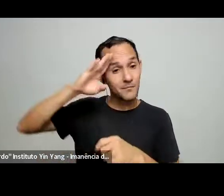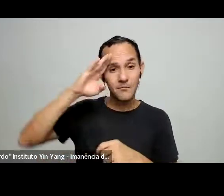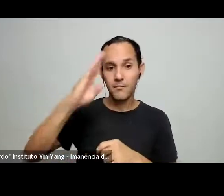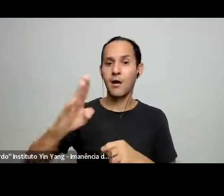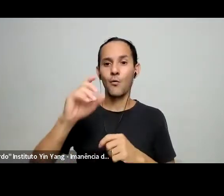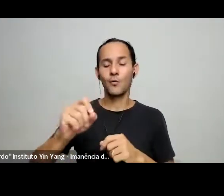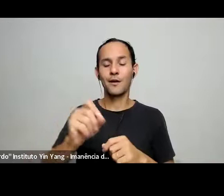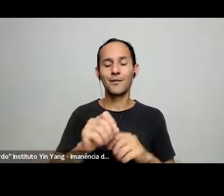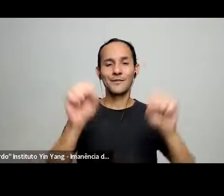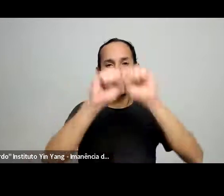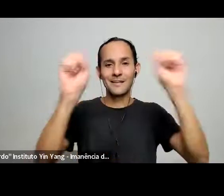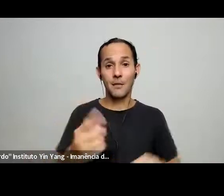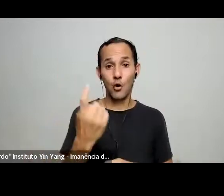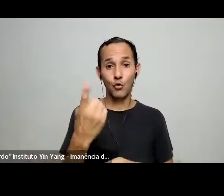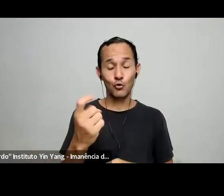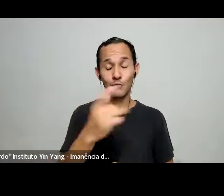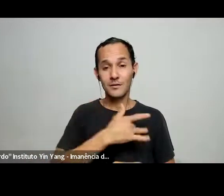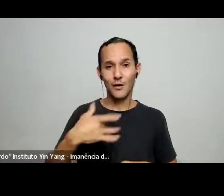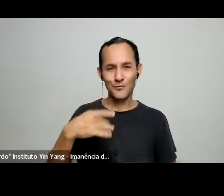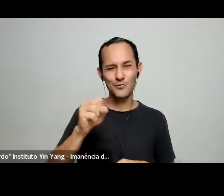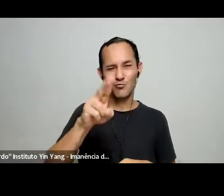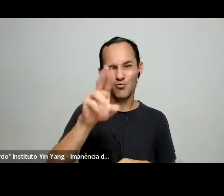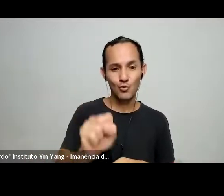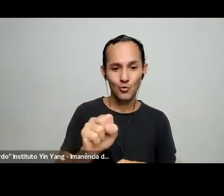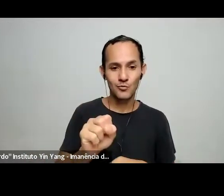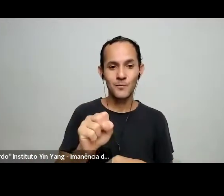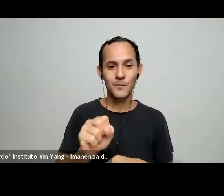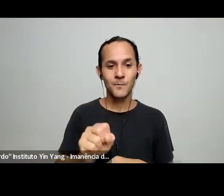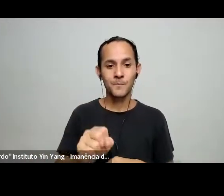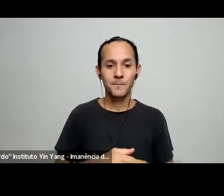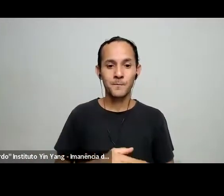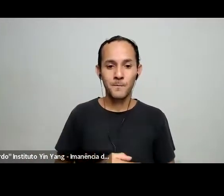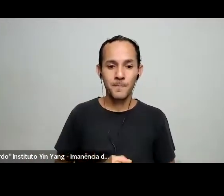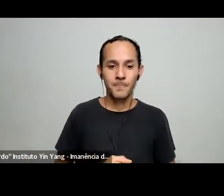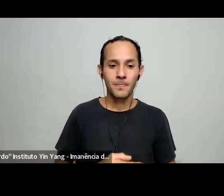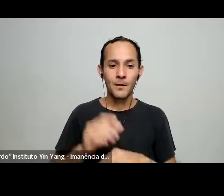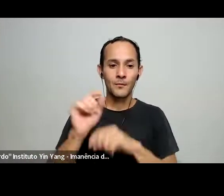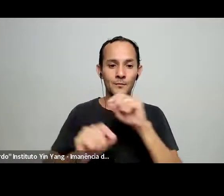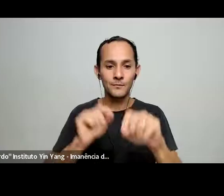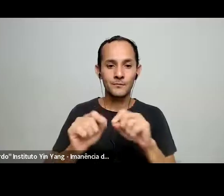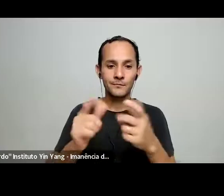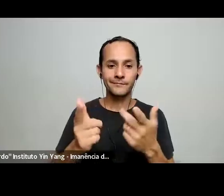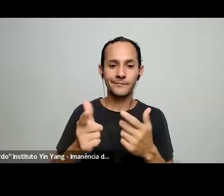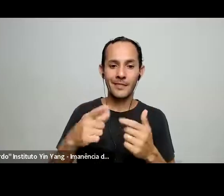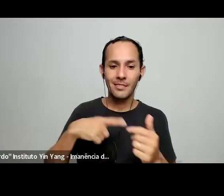no Sistema Único de Saúde, segue nesse lugar de ponta, cumprindo as estratégias da OMS com relação